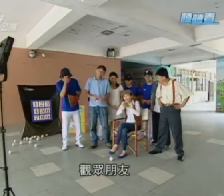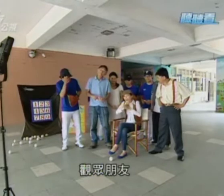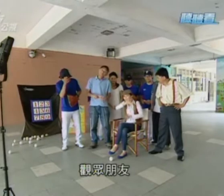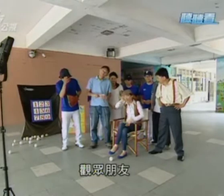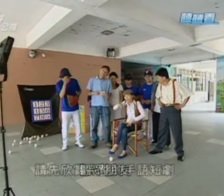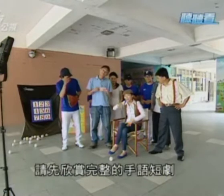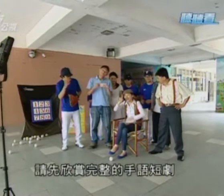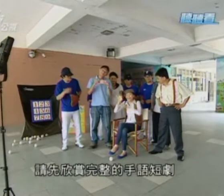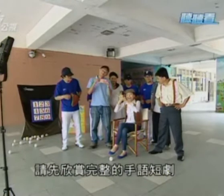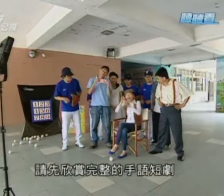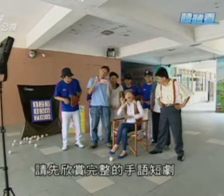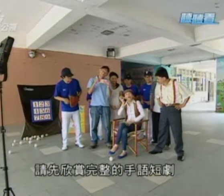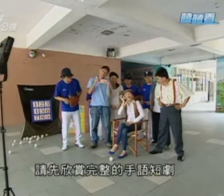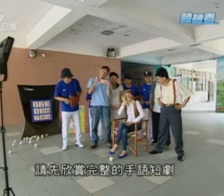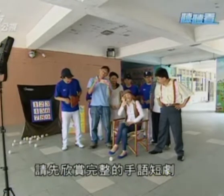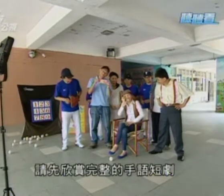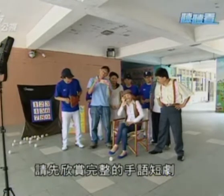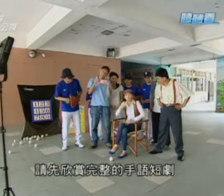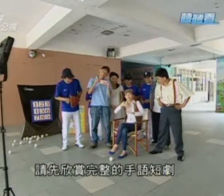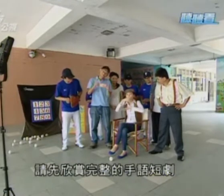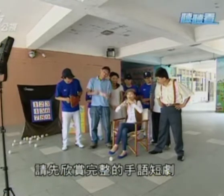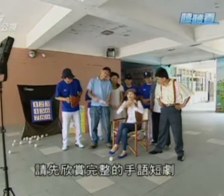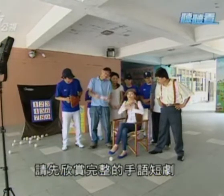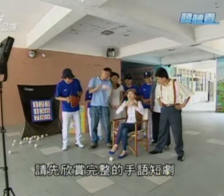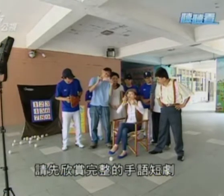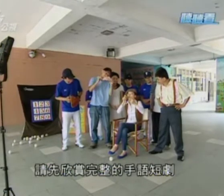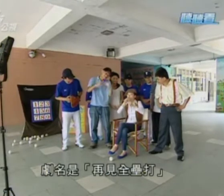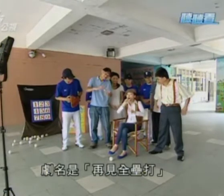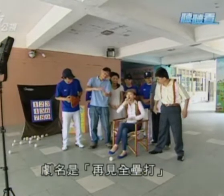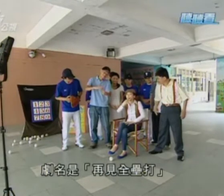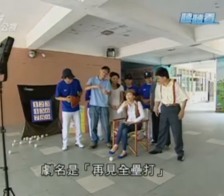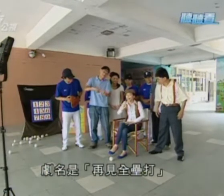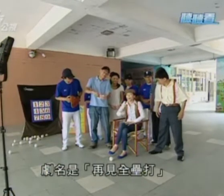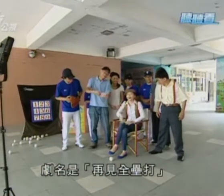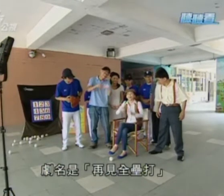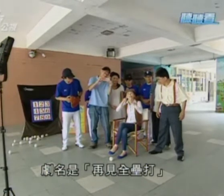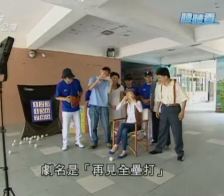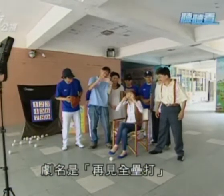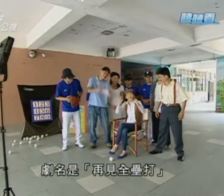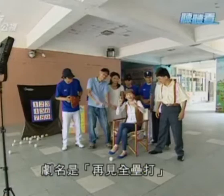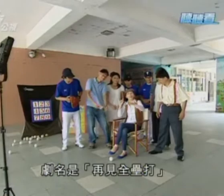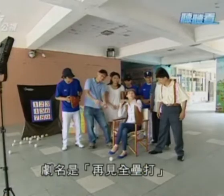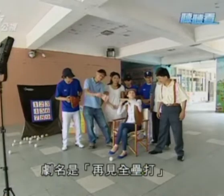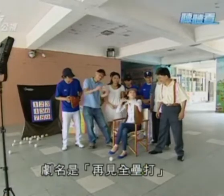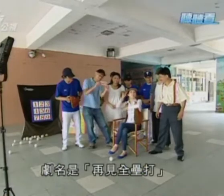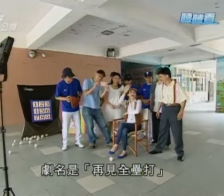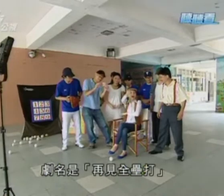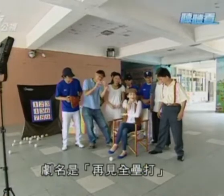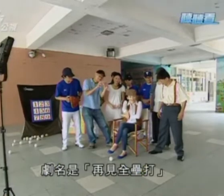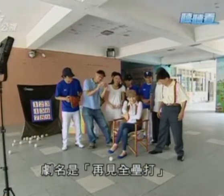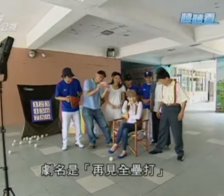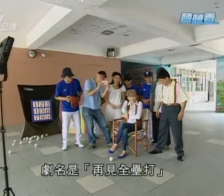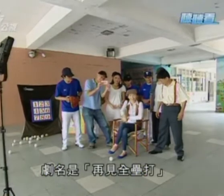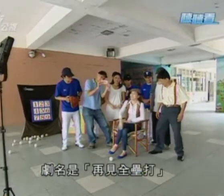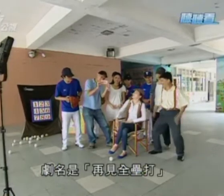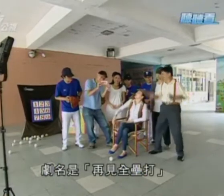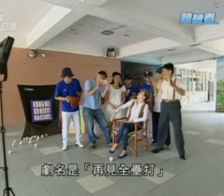友，请先欣赏完整的手语短句，剧名是《再见全雷打》。